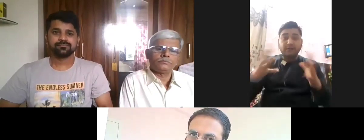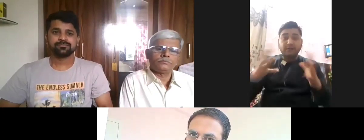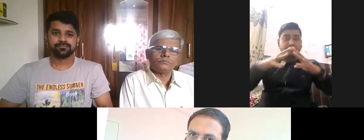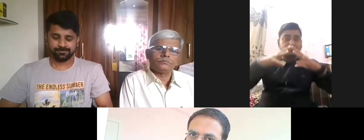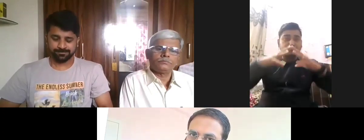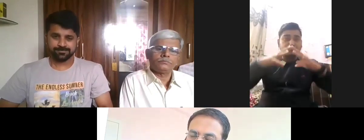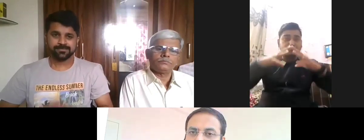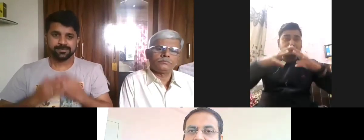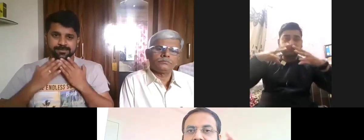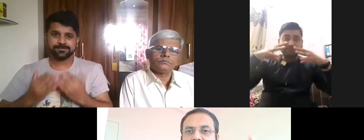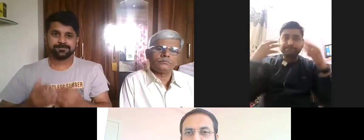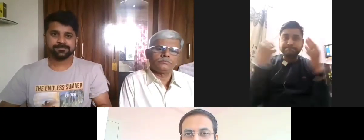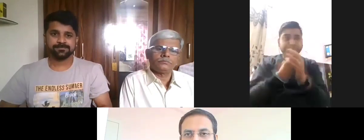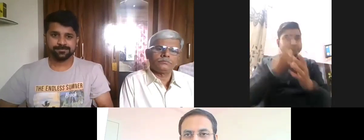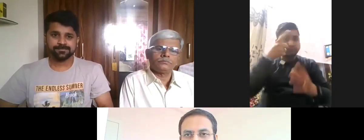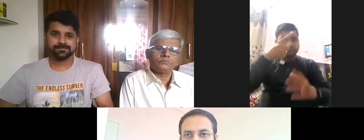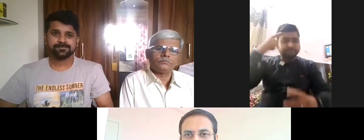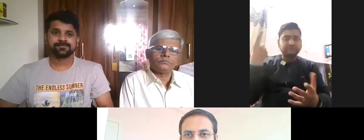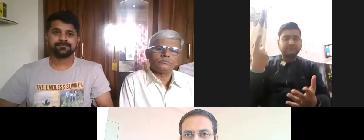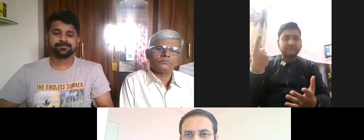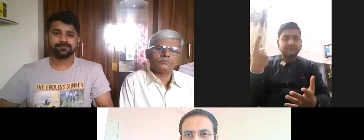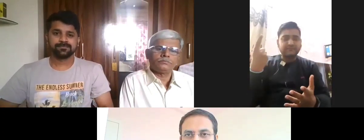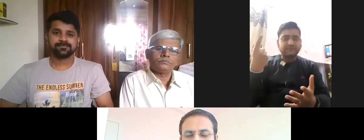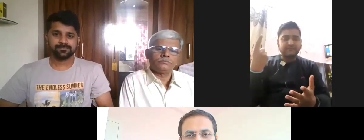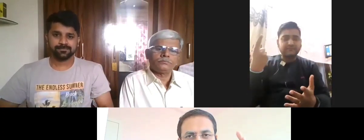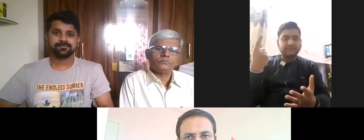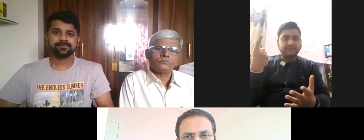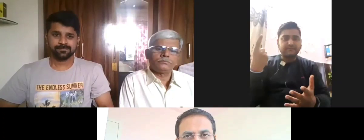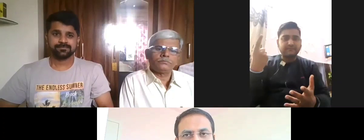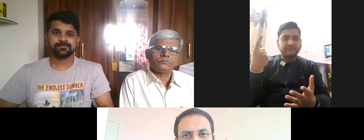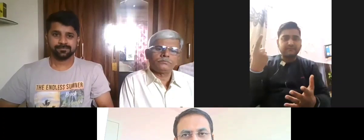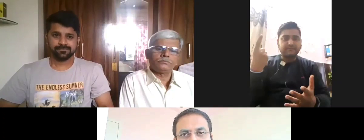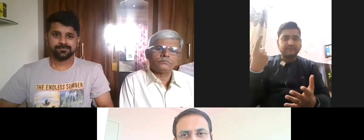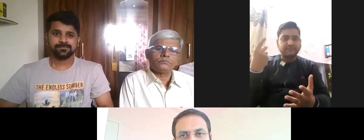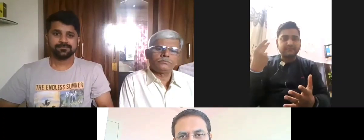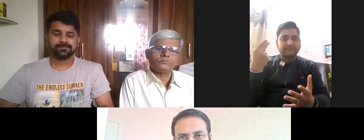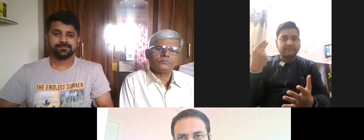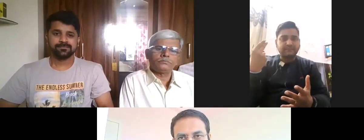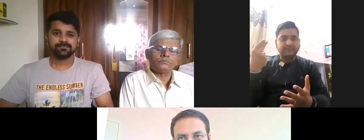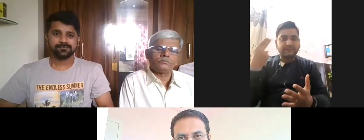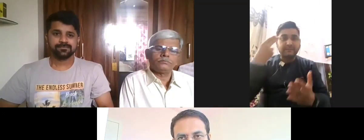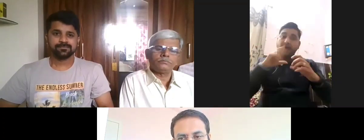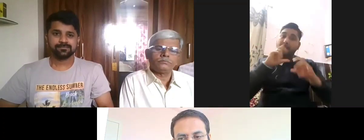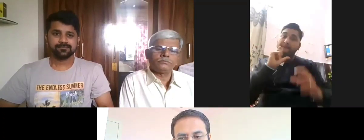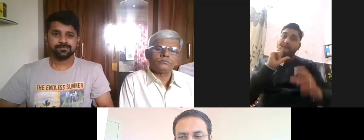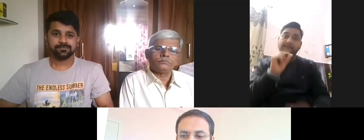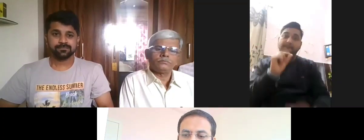एवरीथिंग यू कैन इमेजिन इज रियल। एंड टुडे वी हैव विद अस